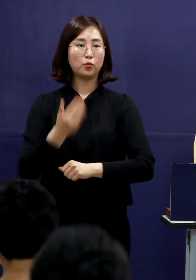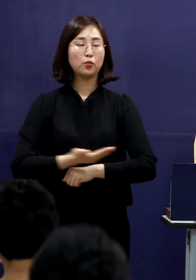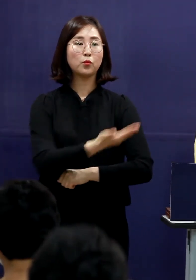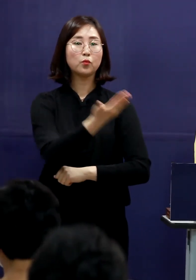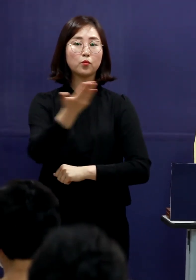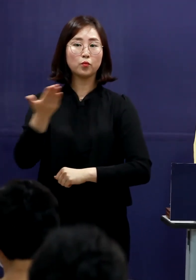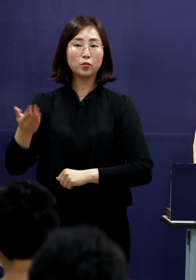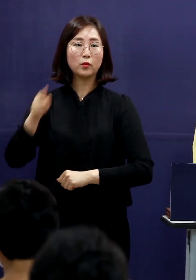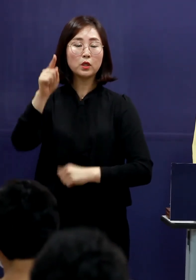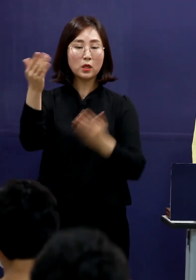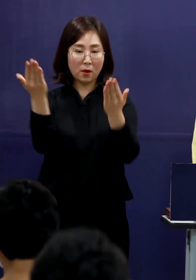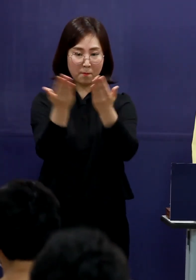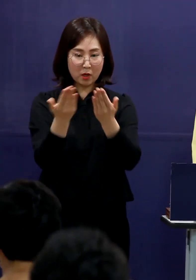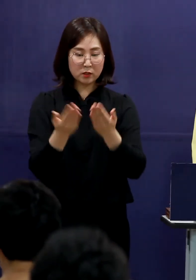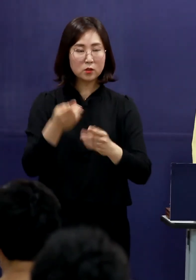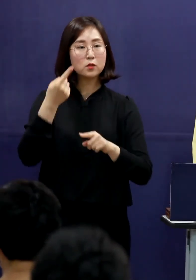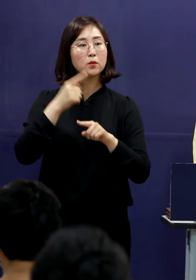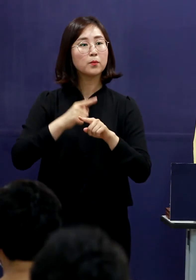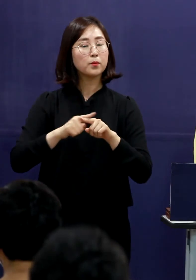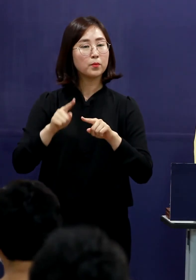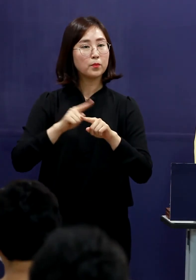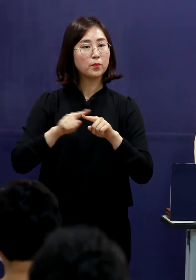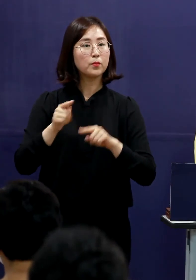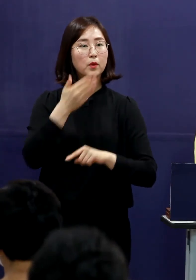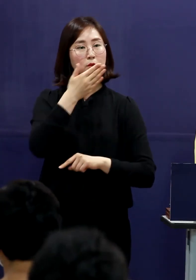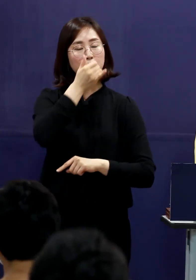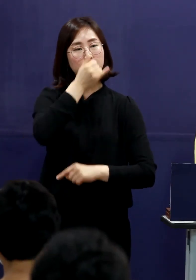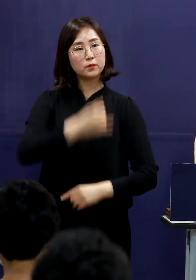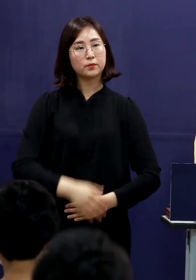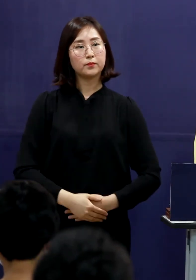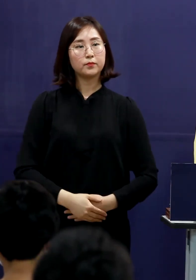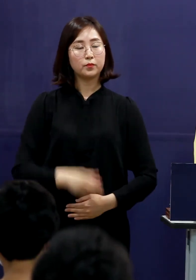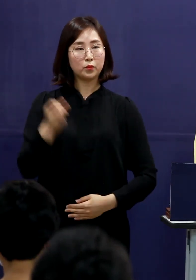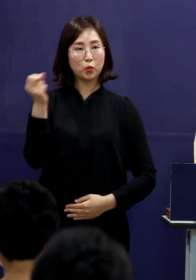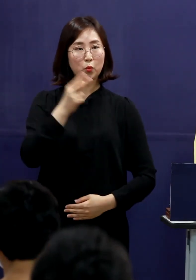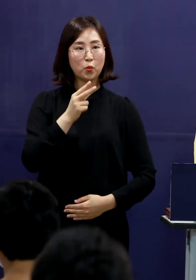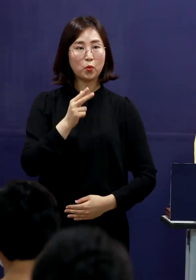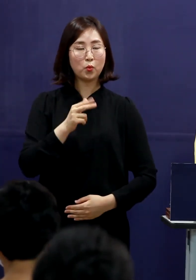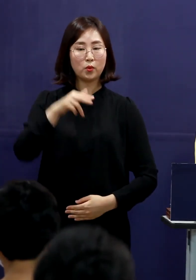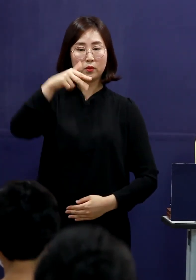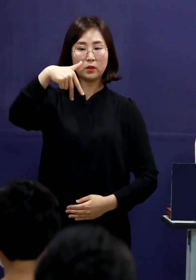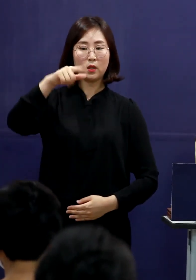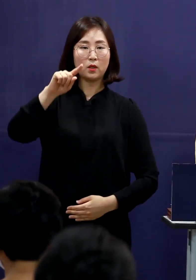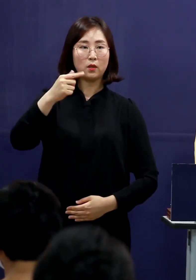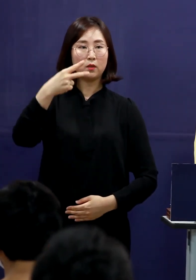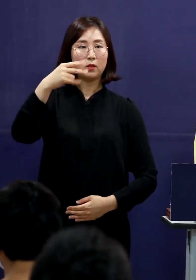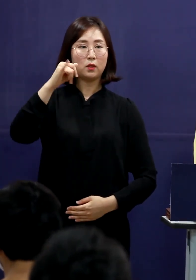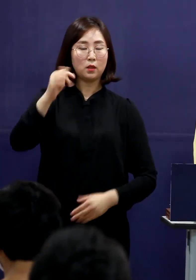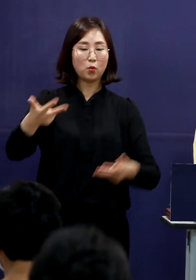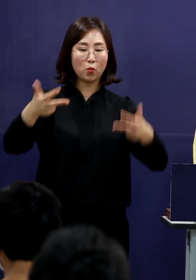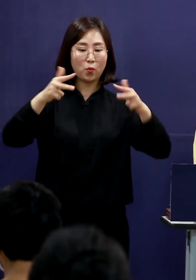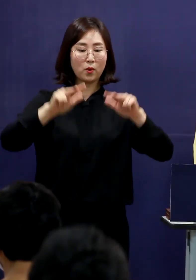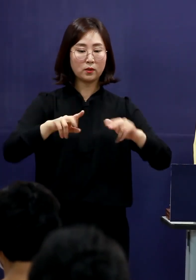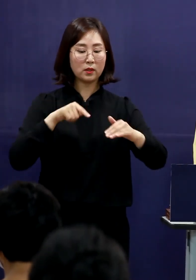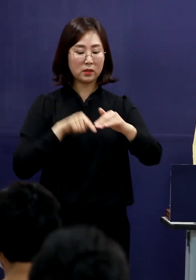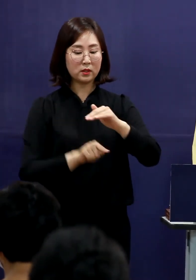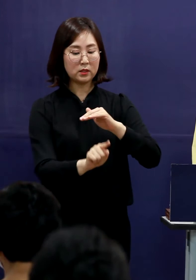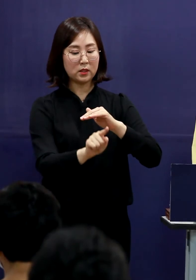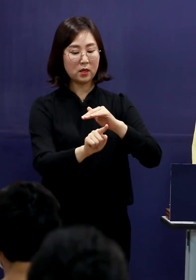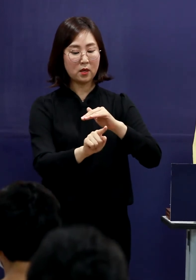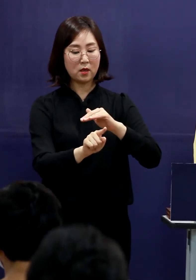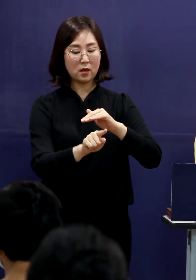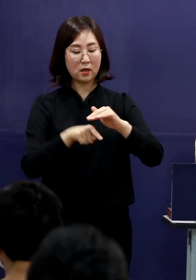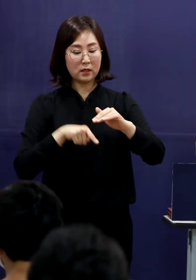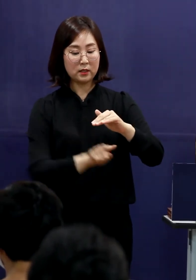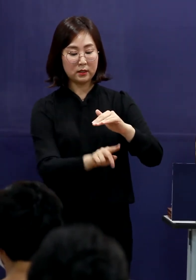맞춰서 판단하시면 될 것 같습니다. 그리고 이제 잔디광장 지하 2층 규모로 해서